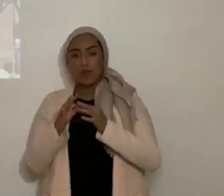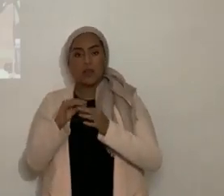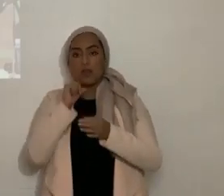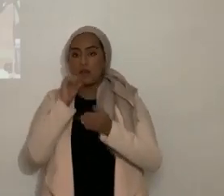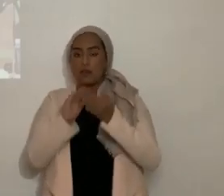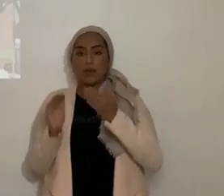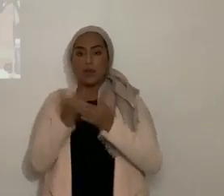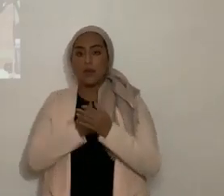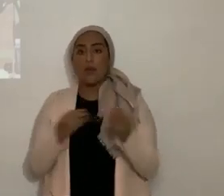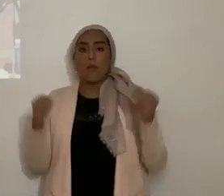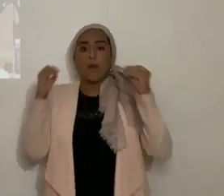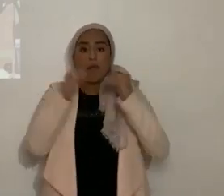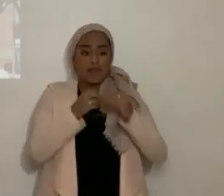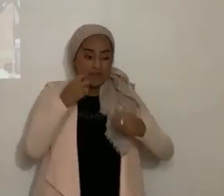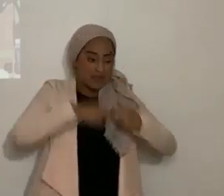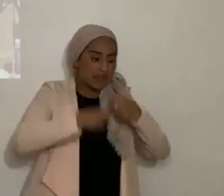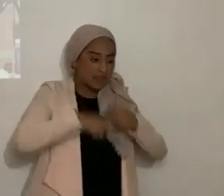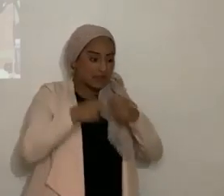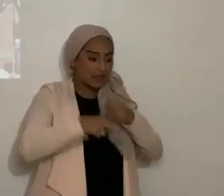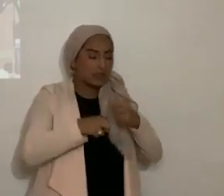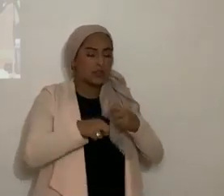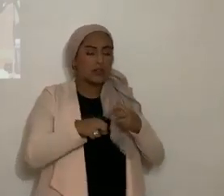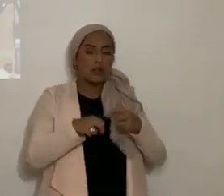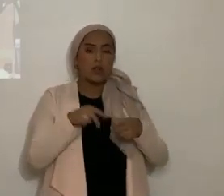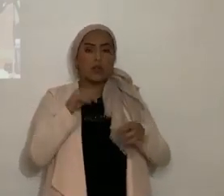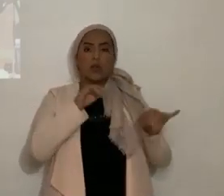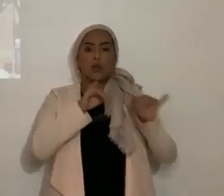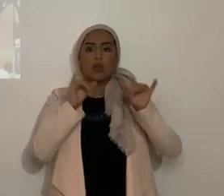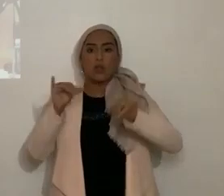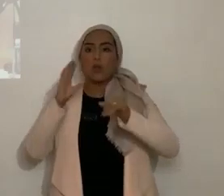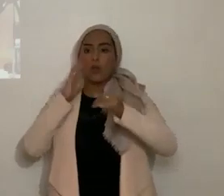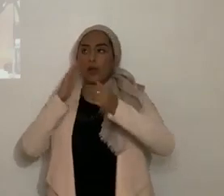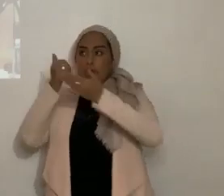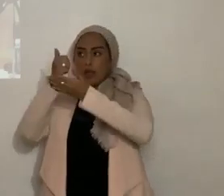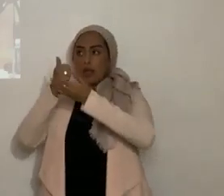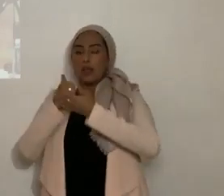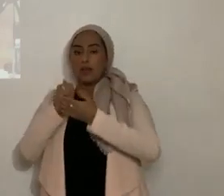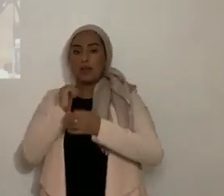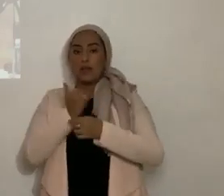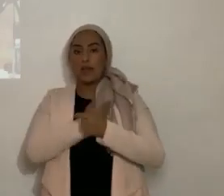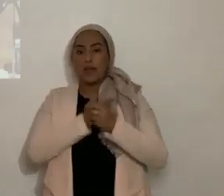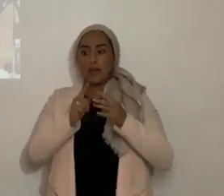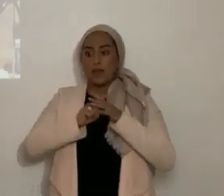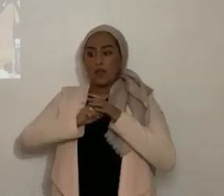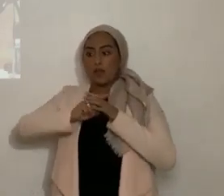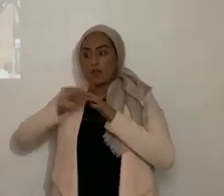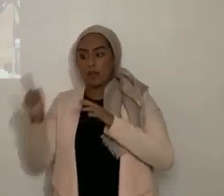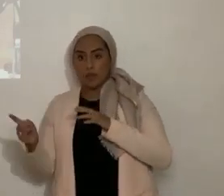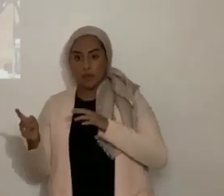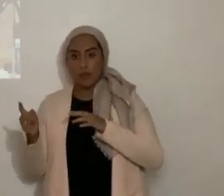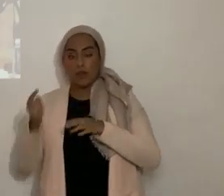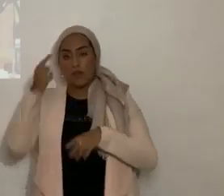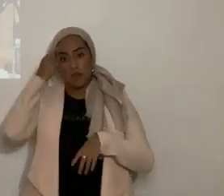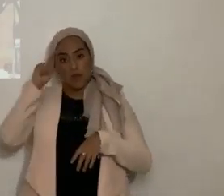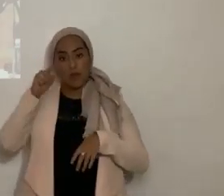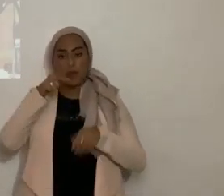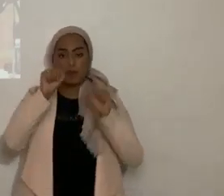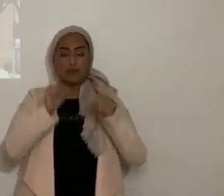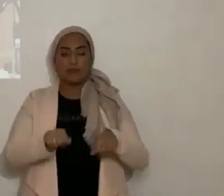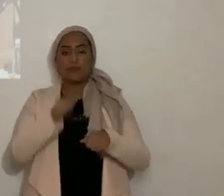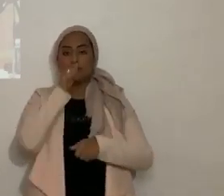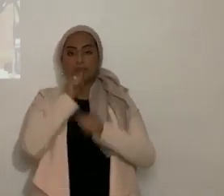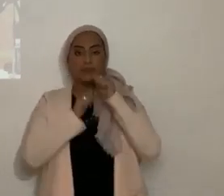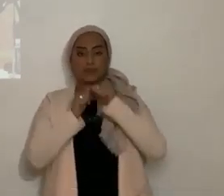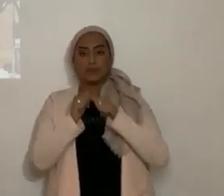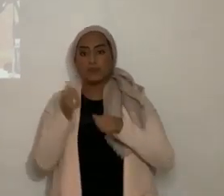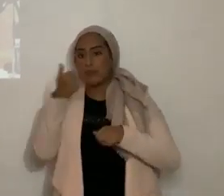tentado más de lo que podráis resistir, sino que dará también juntamente con la tentación la salida para que podáis soportar. Viene